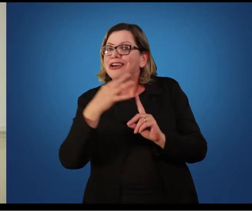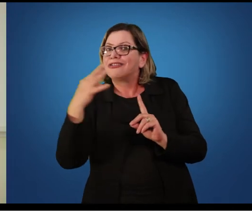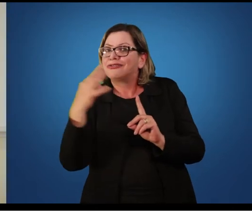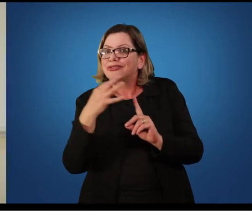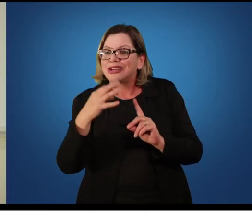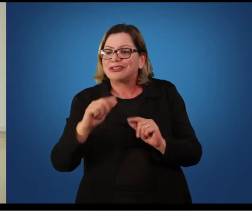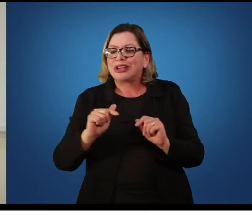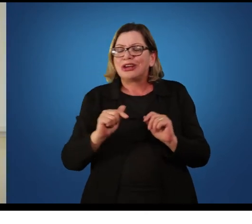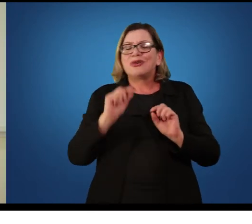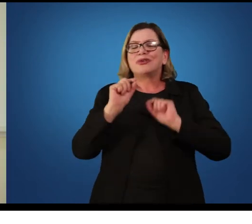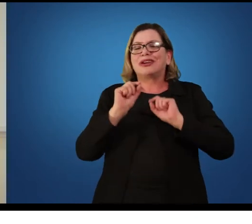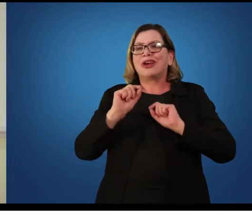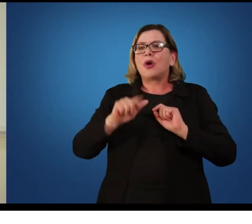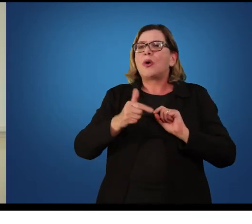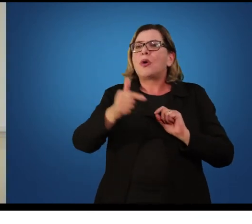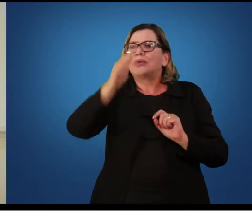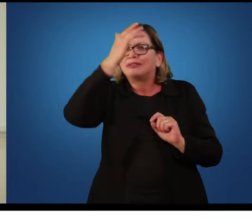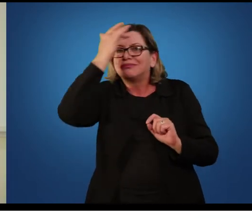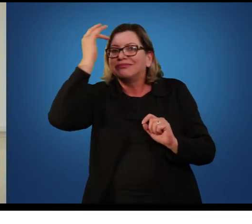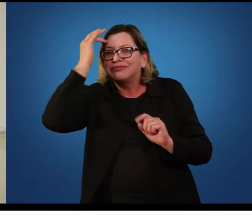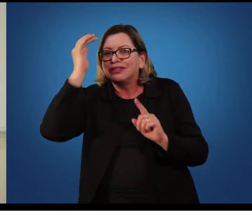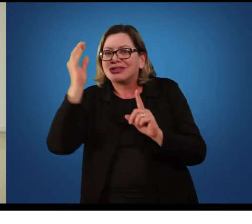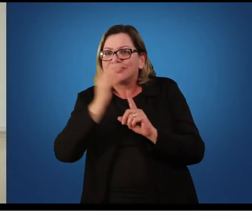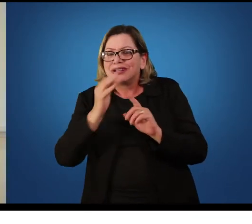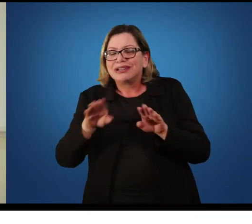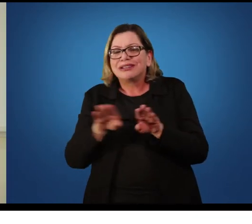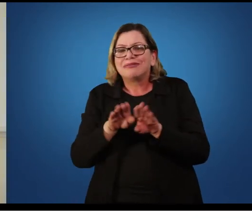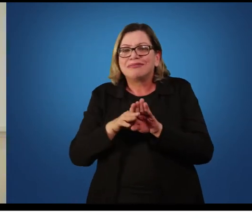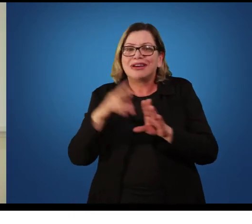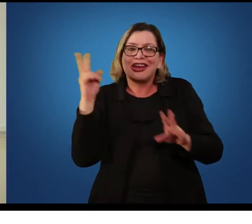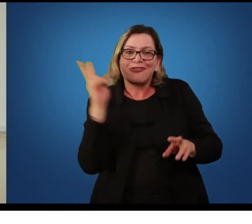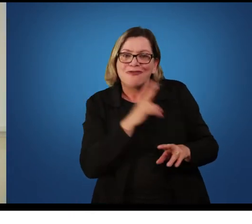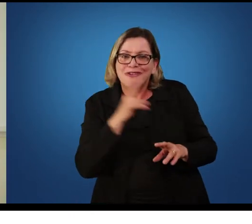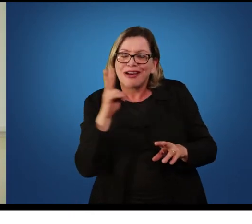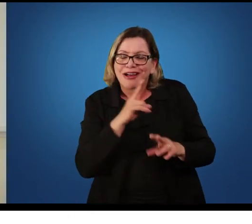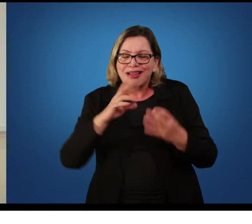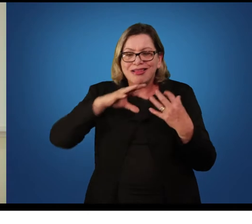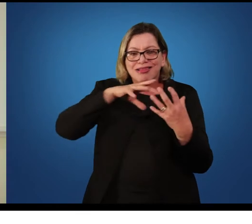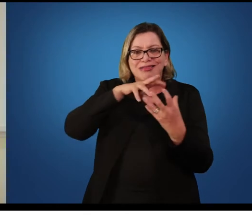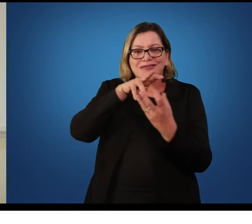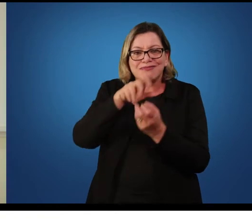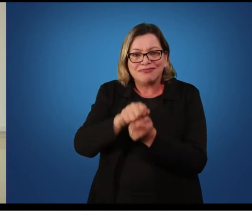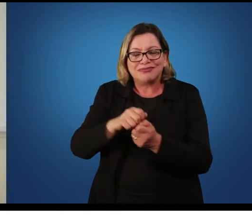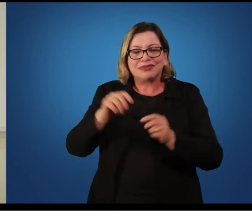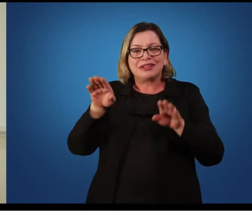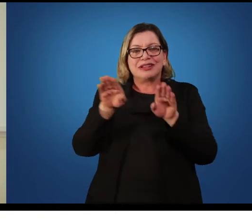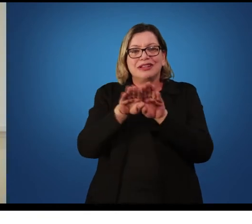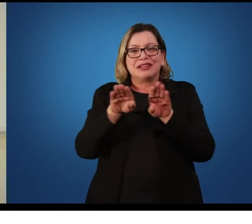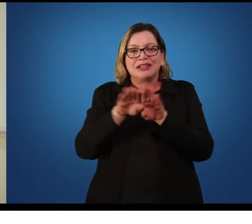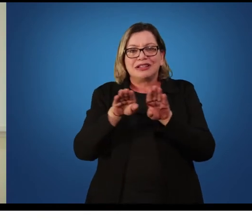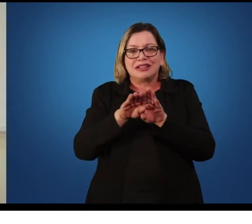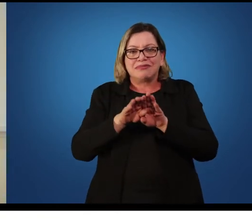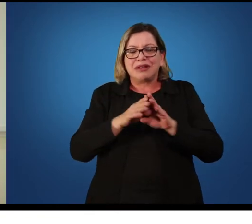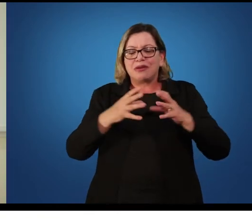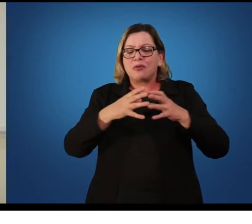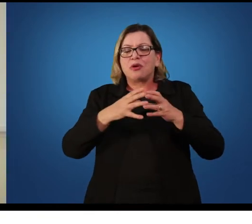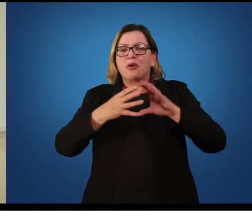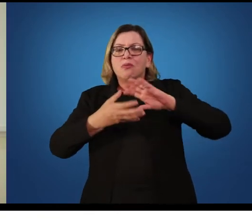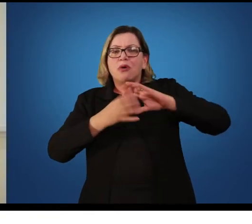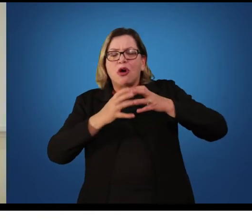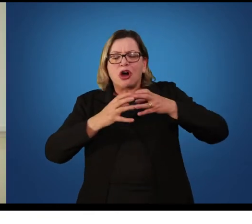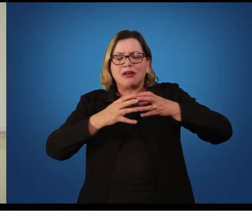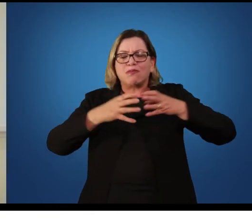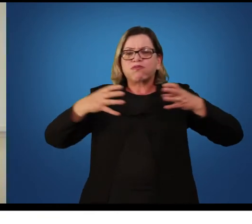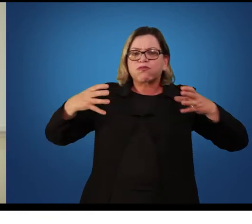meu adversário, eu tenho interferência da velocidade da bola, eu tenho interferência de tamanho da bola, a